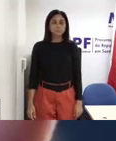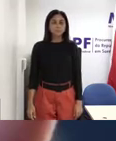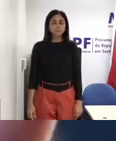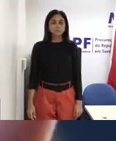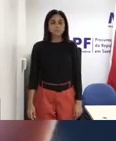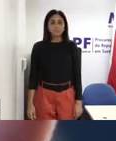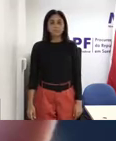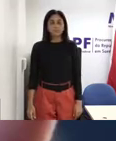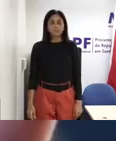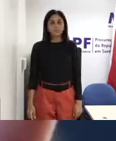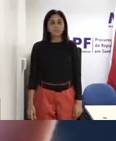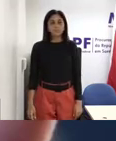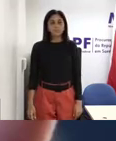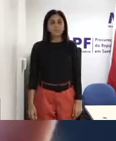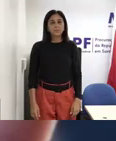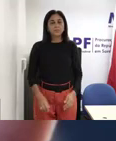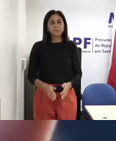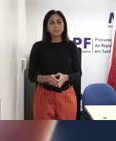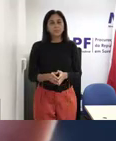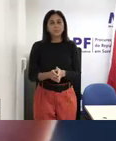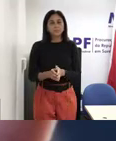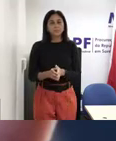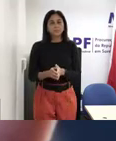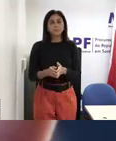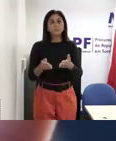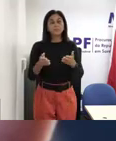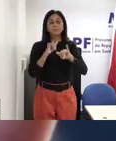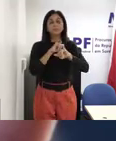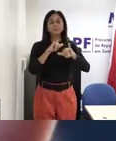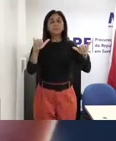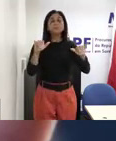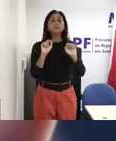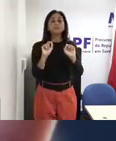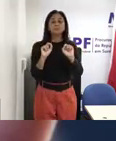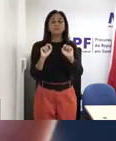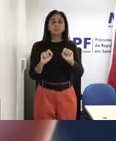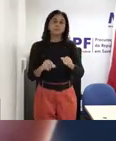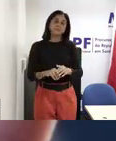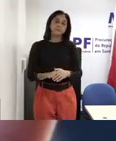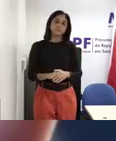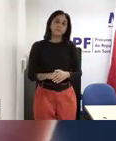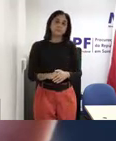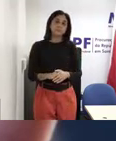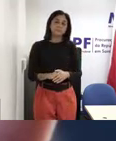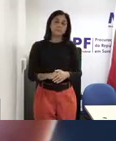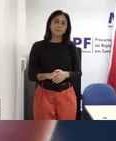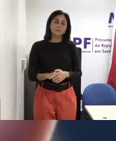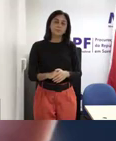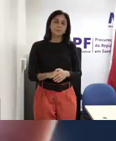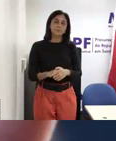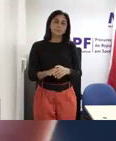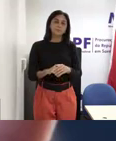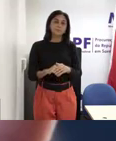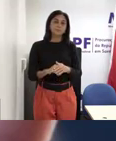antes de eu passar a palavra gostaria de informar a plateia Como será a nossa dinâmica de das